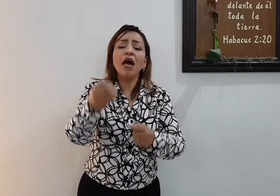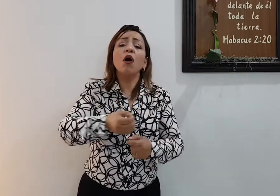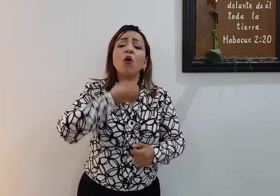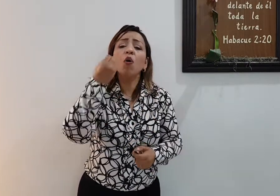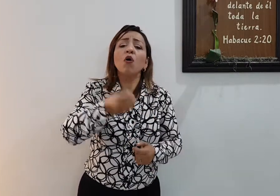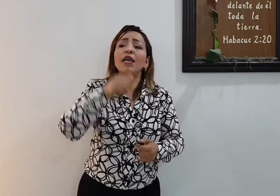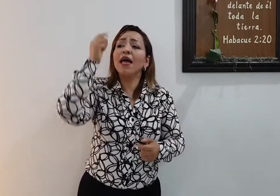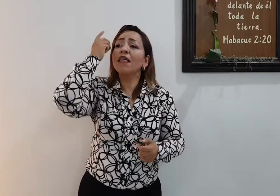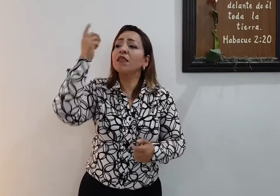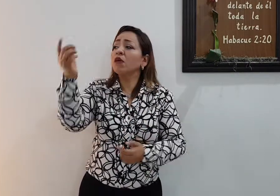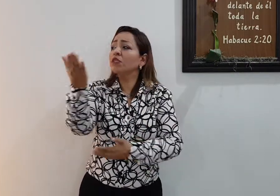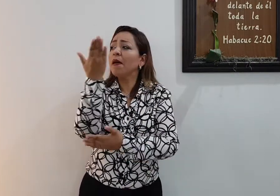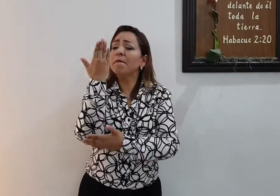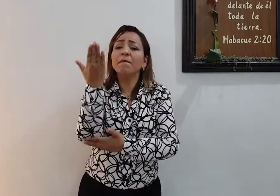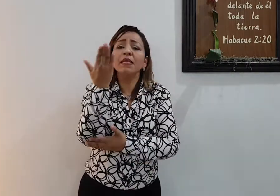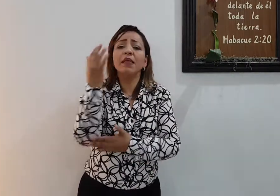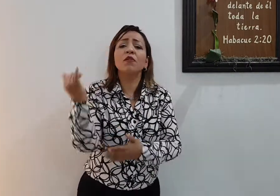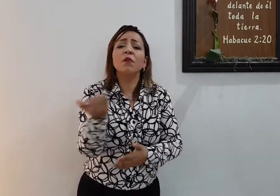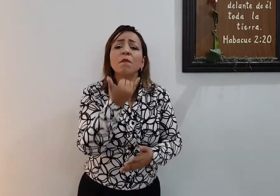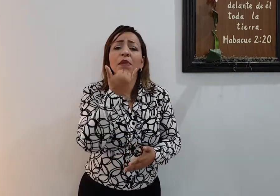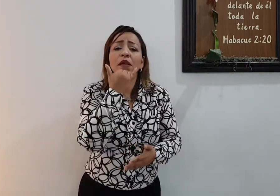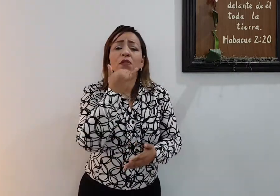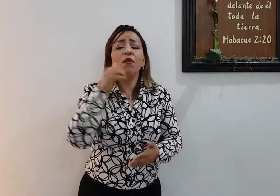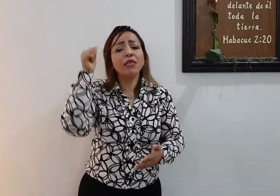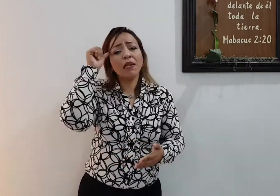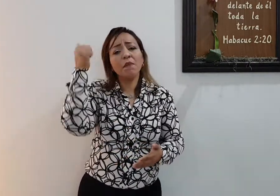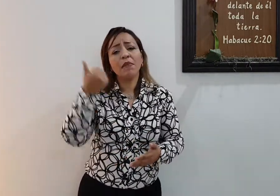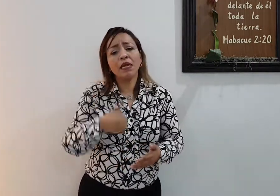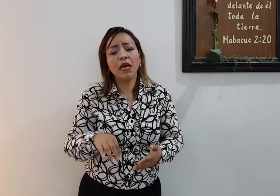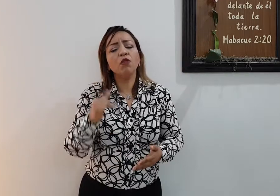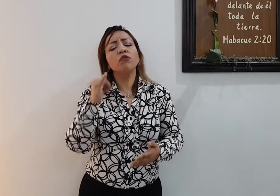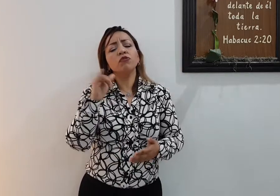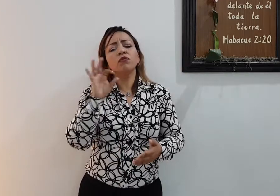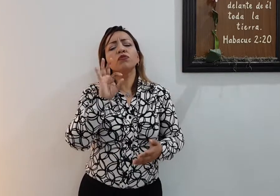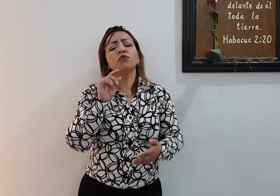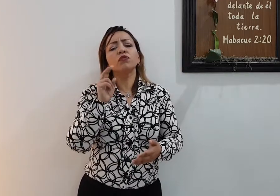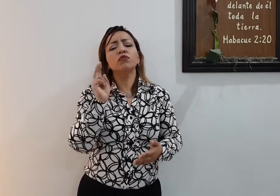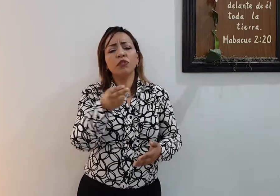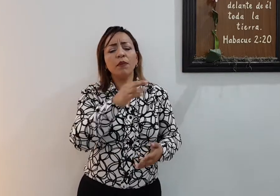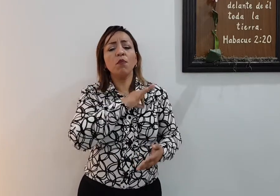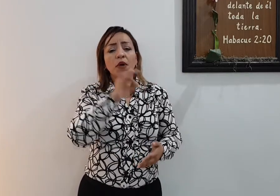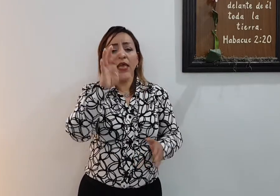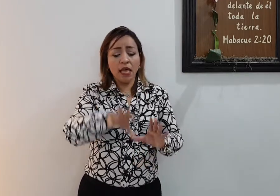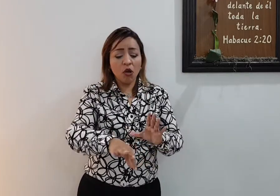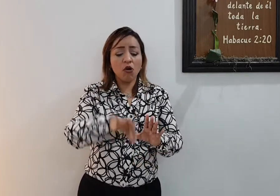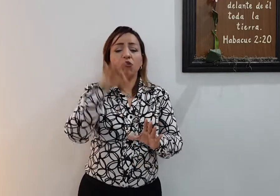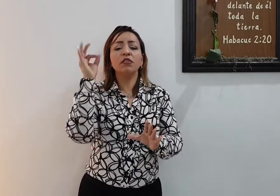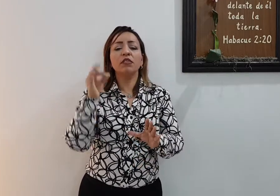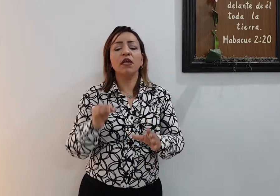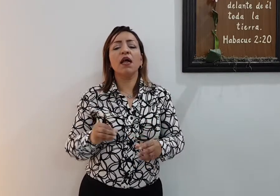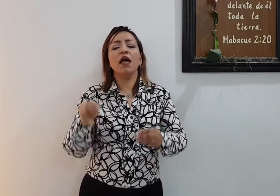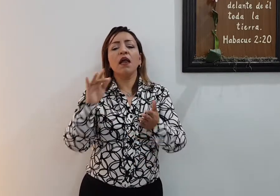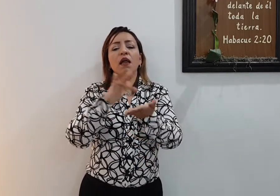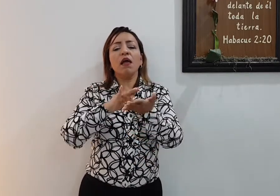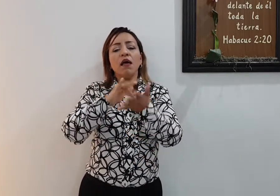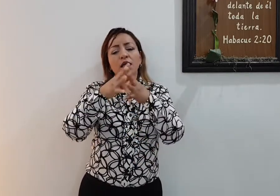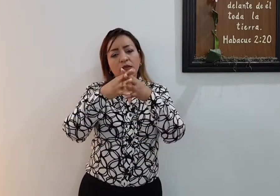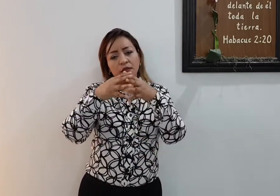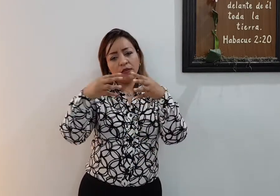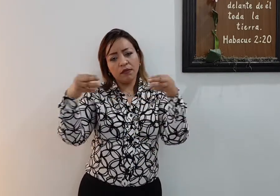de Dios, es donde vamos a encontrar el alivio para nuestra alma, la bendición para nuestras vidas. Pase lo que pase en su